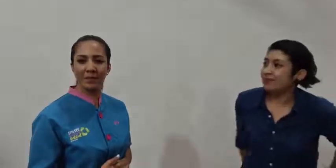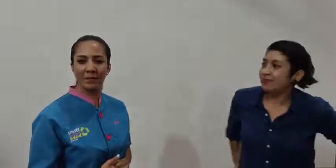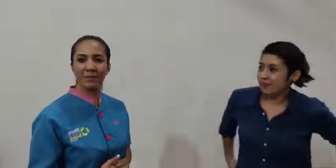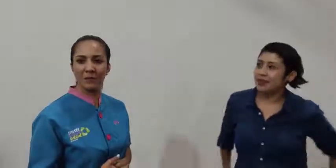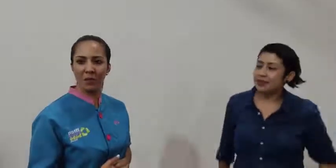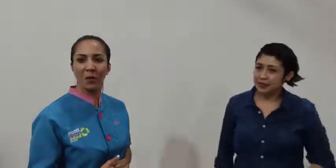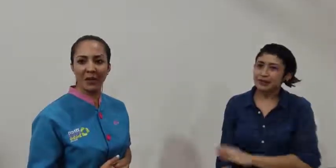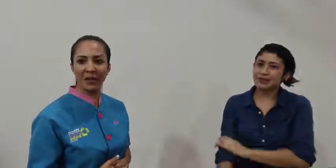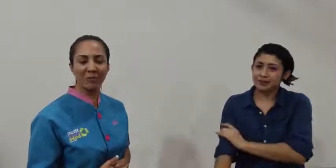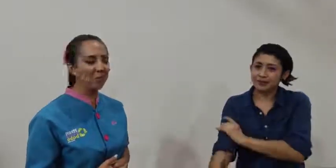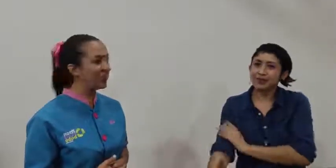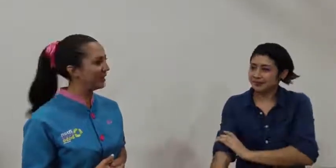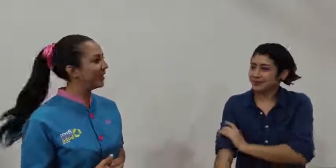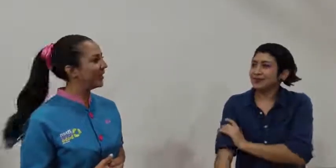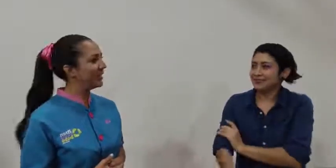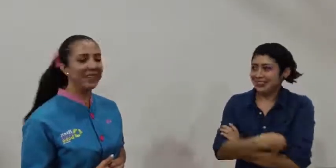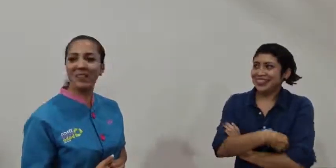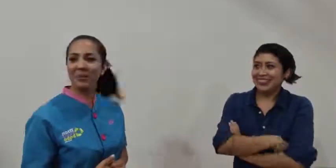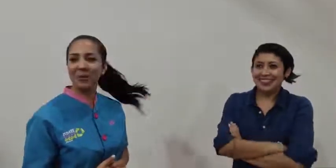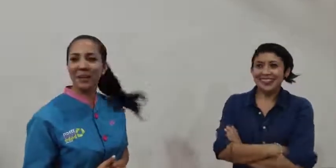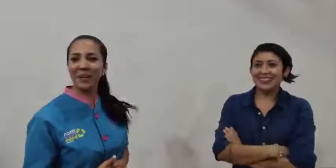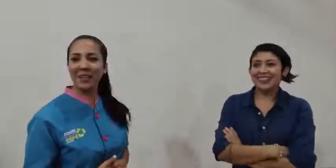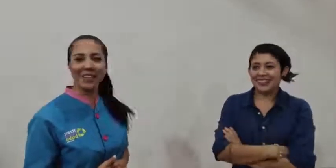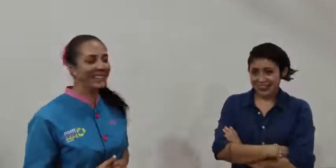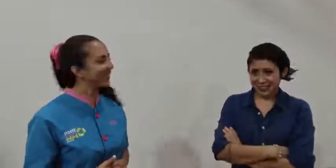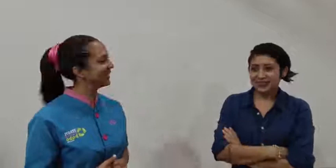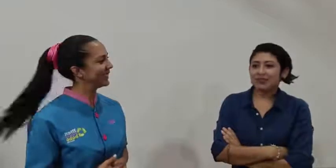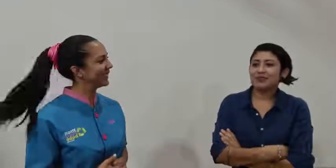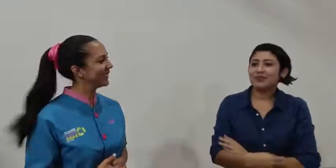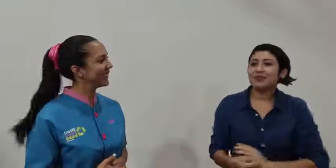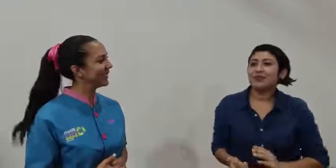barrera. Ok, muy bien. ¿Y una otra?